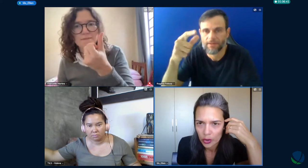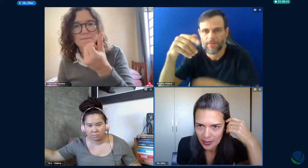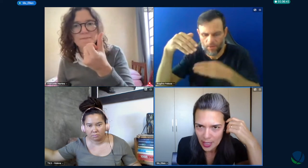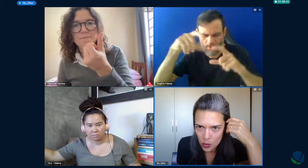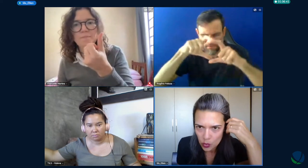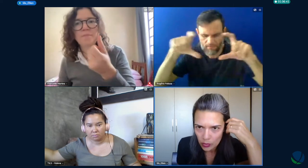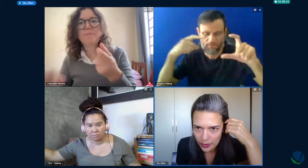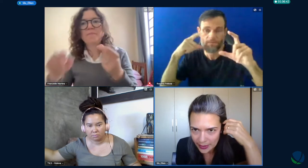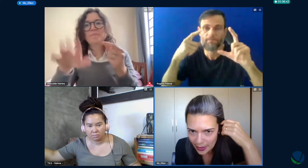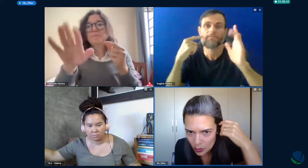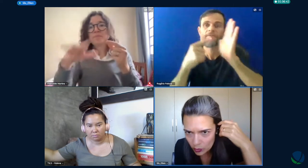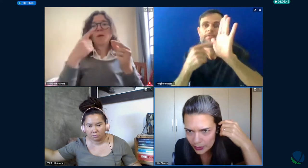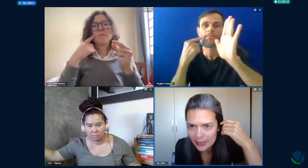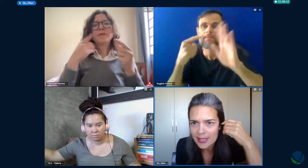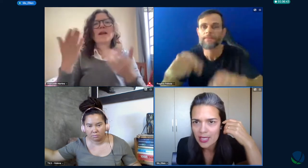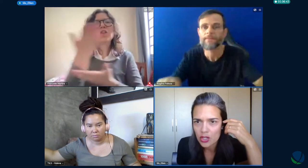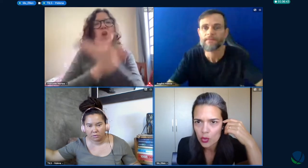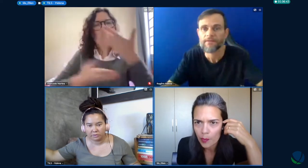Página